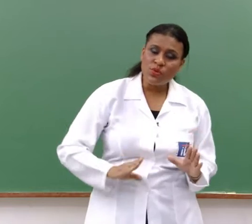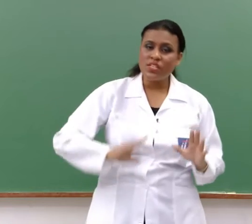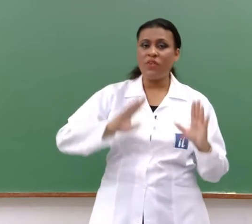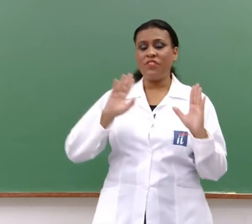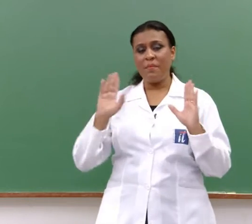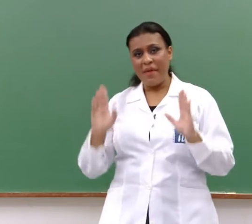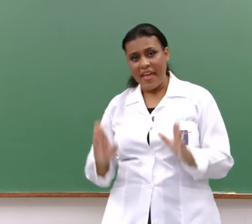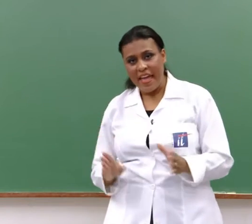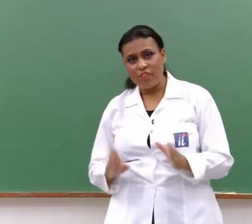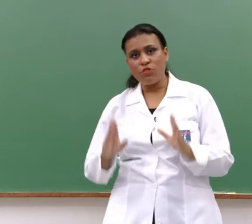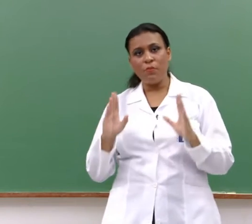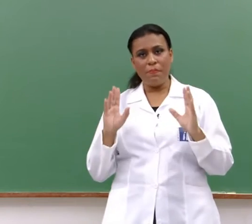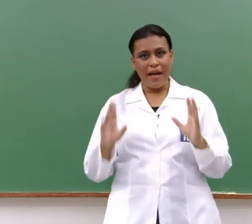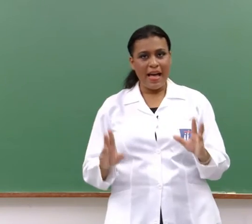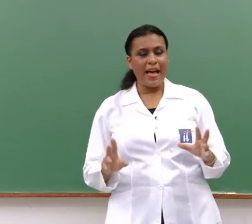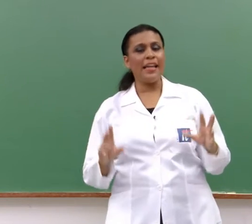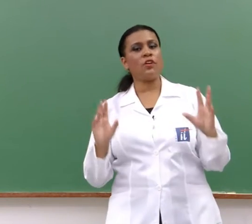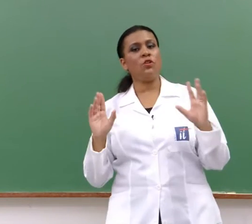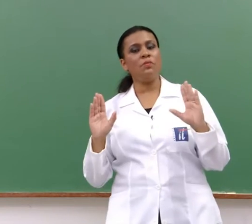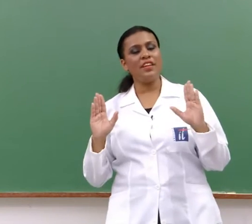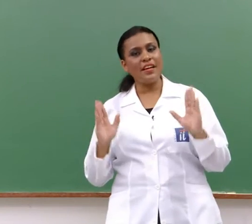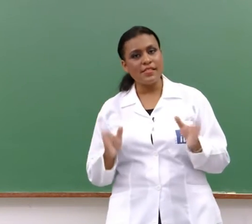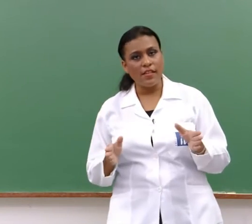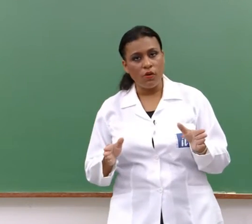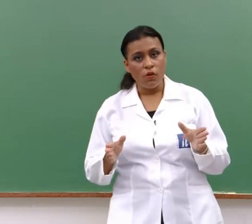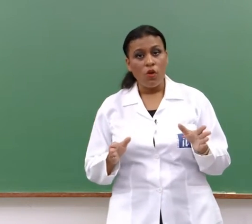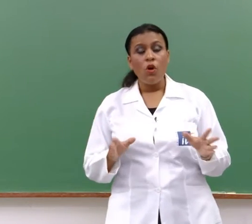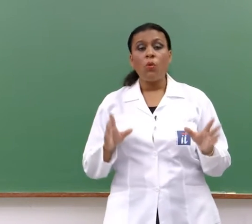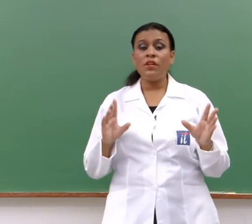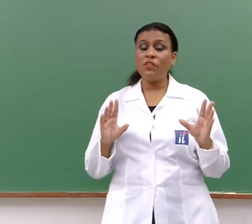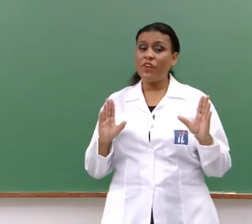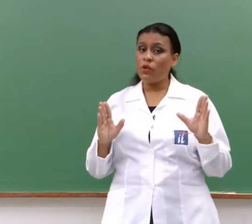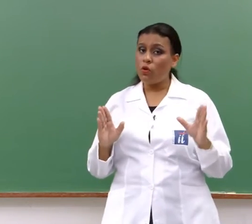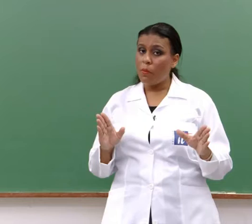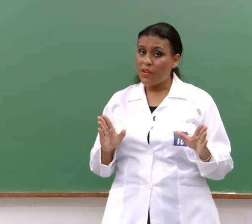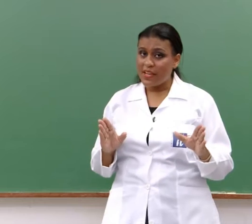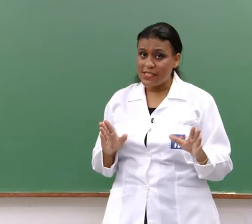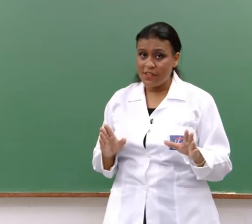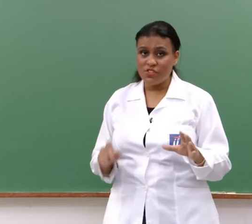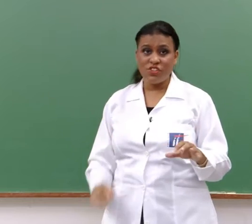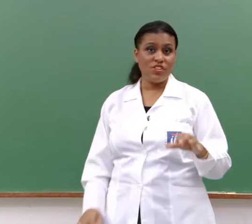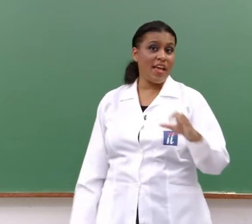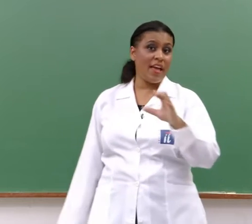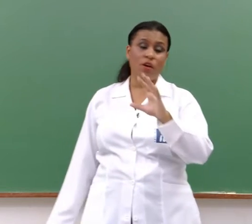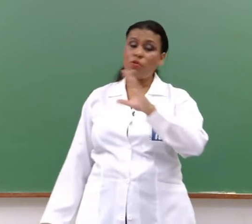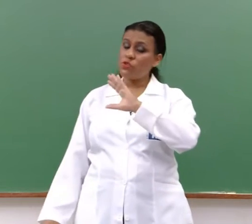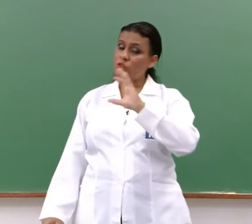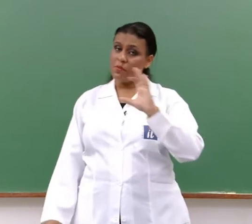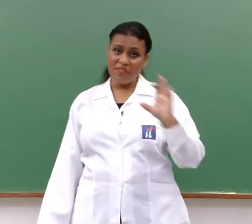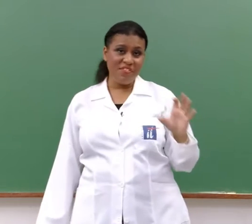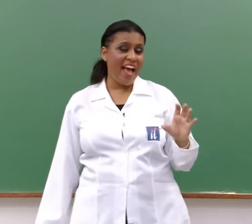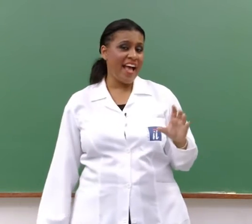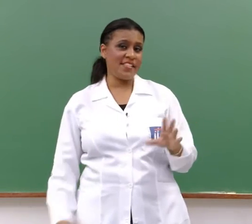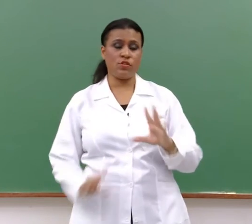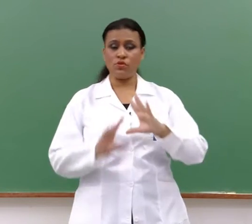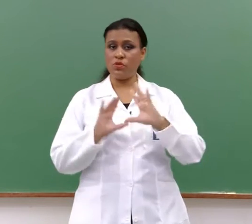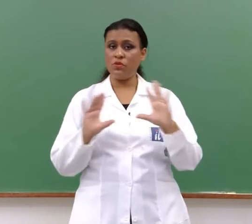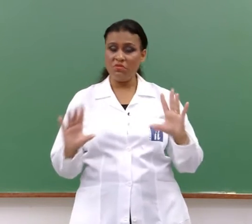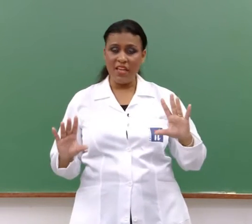usa alfabeto para comunicação. Quando eu falo comunicação, gente, é construir uma frase, construir um